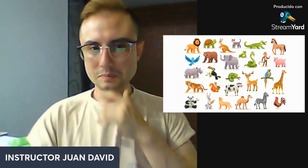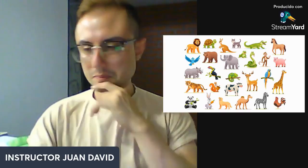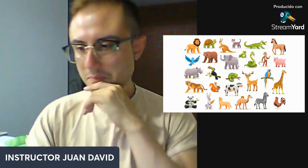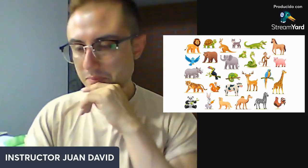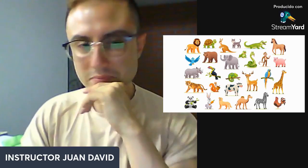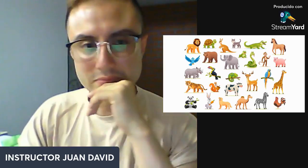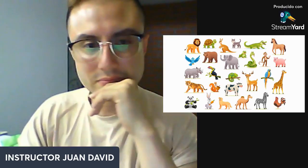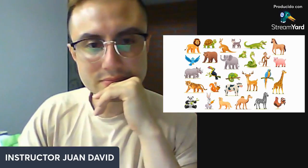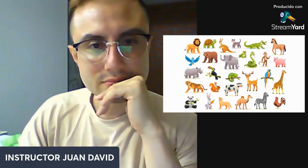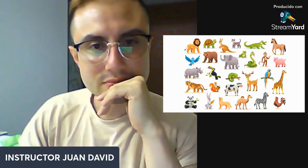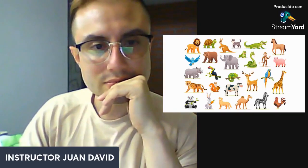Bueno, vamos a esperar.